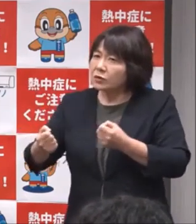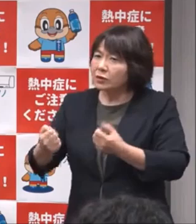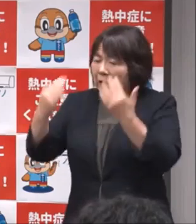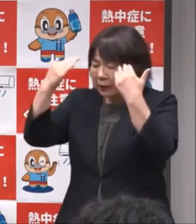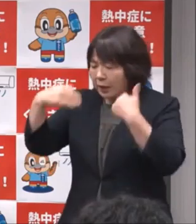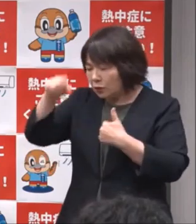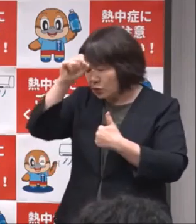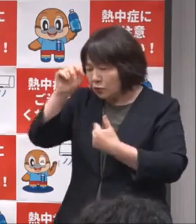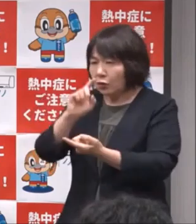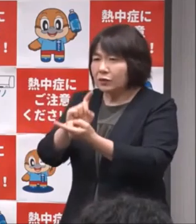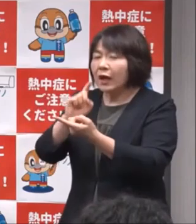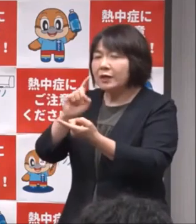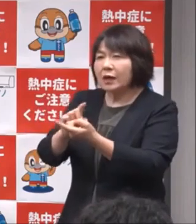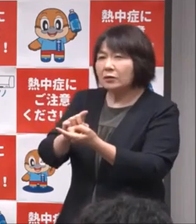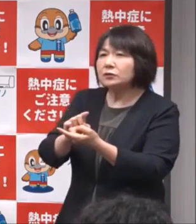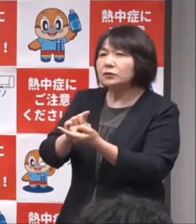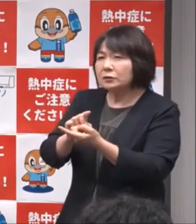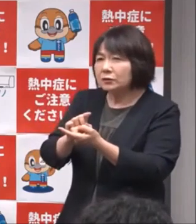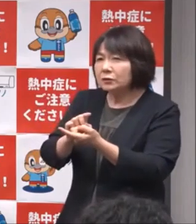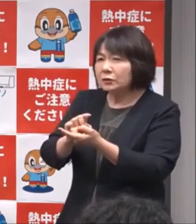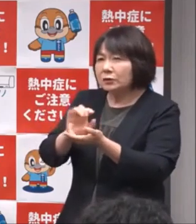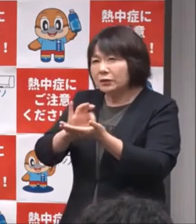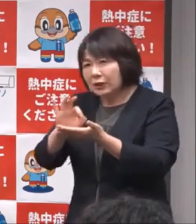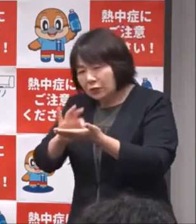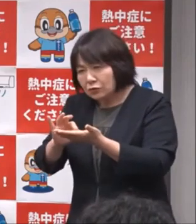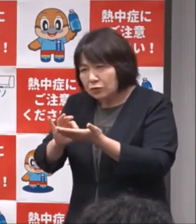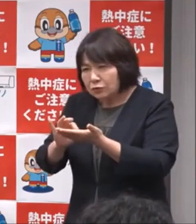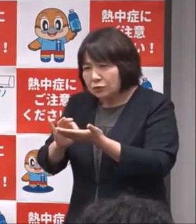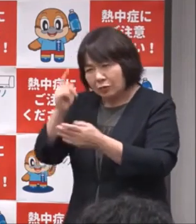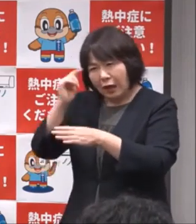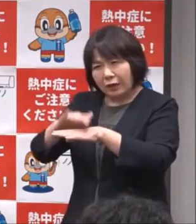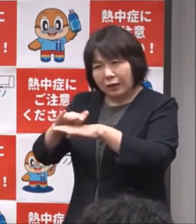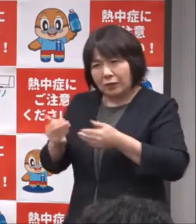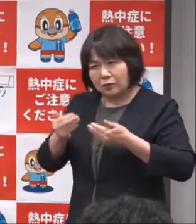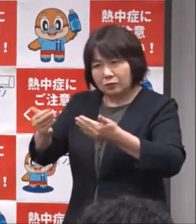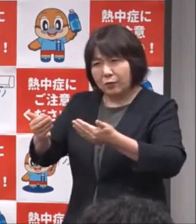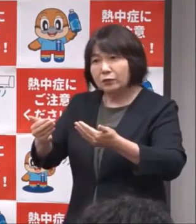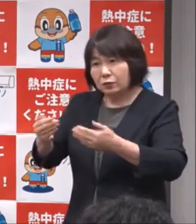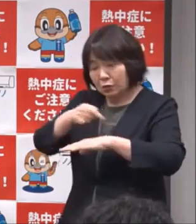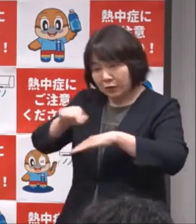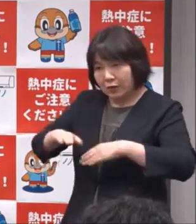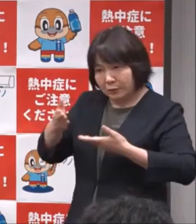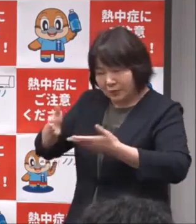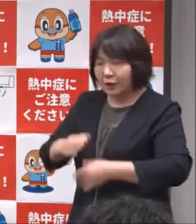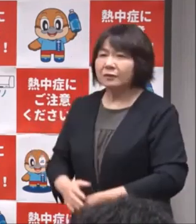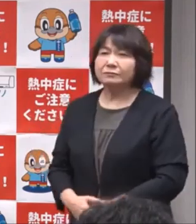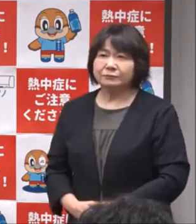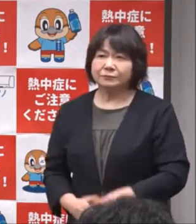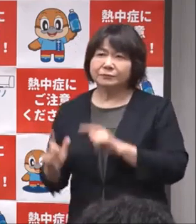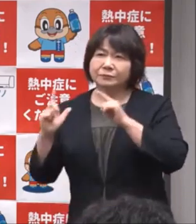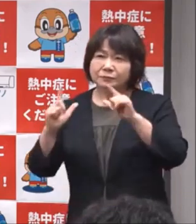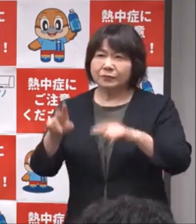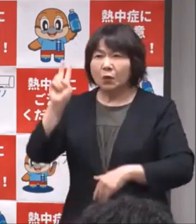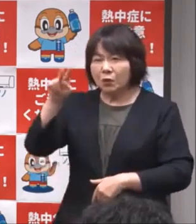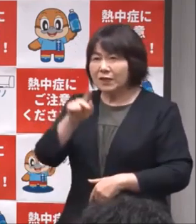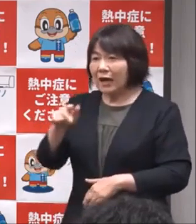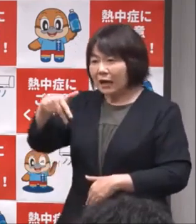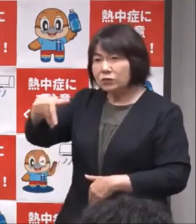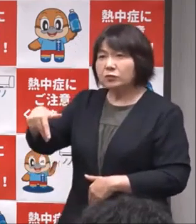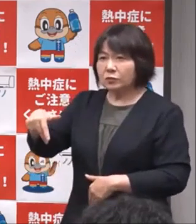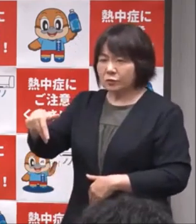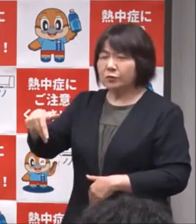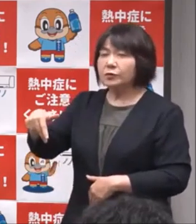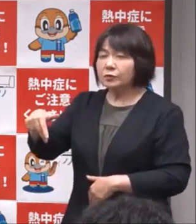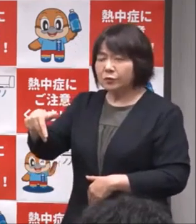対策に生かすということは進められてるんでしょうか、進める予定はあるんでしょうか。 大阪ガス